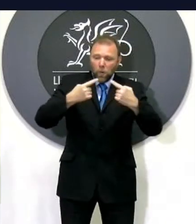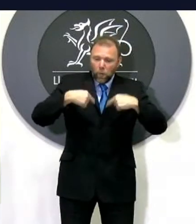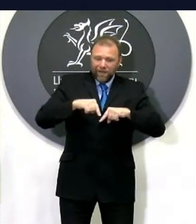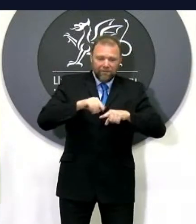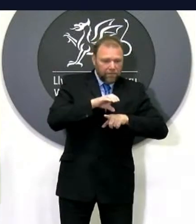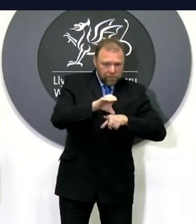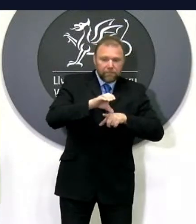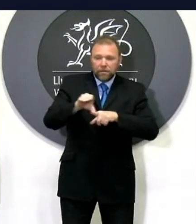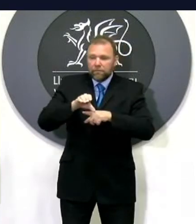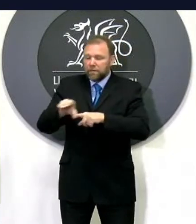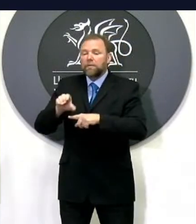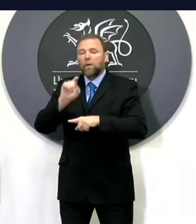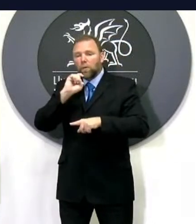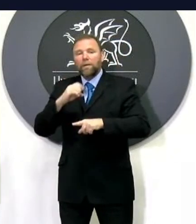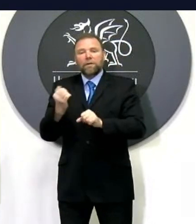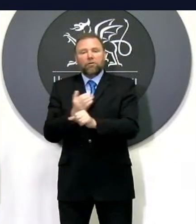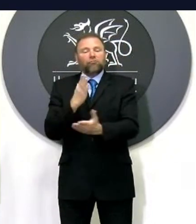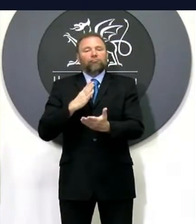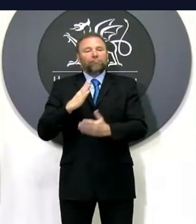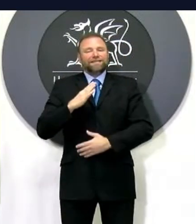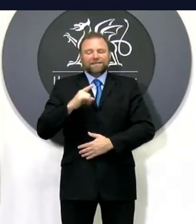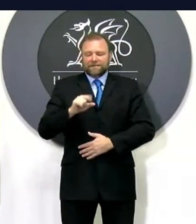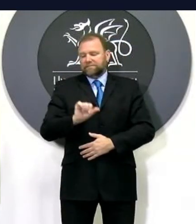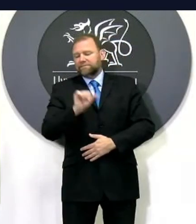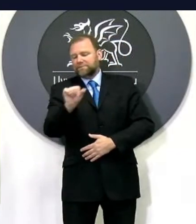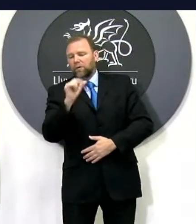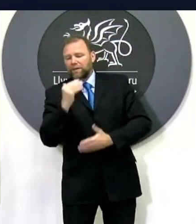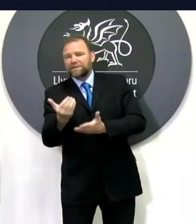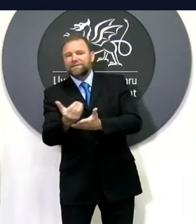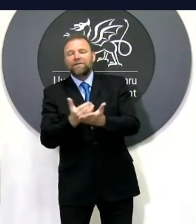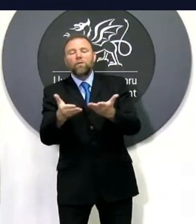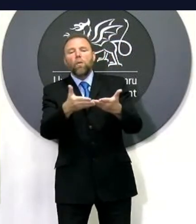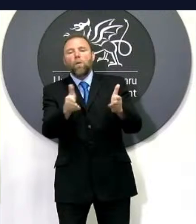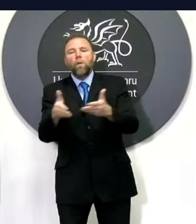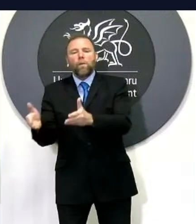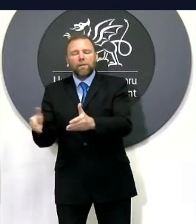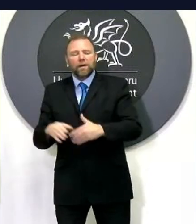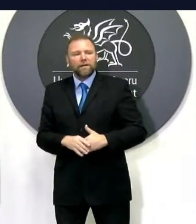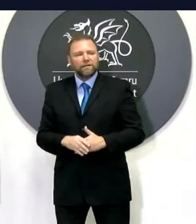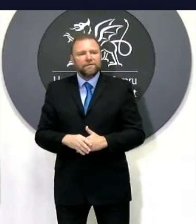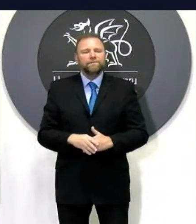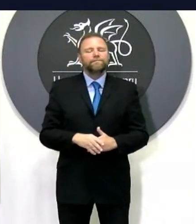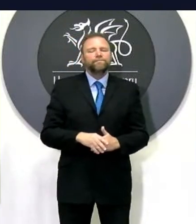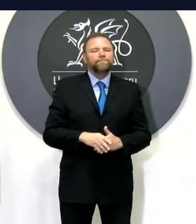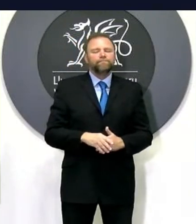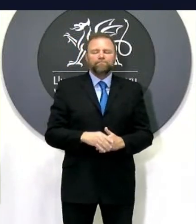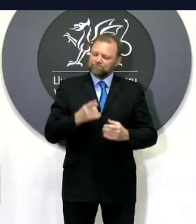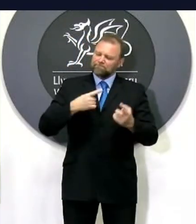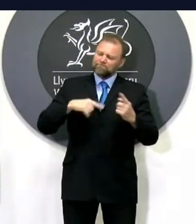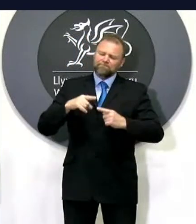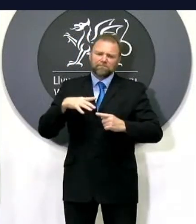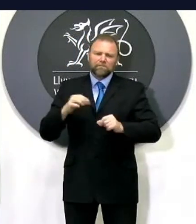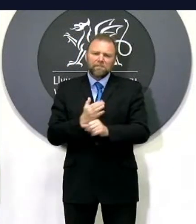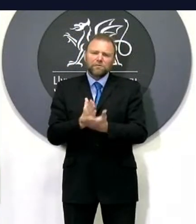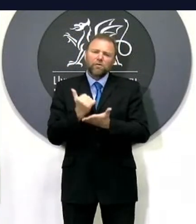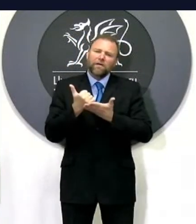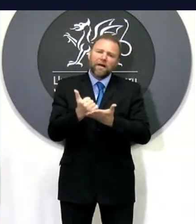mis Ebrill a bydd penderfyniadau dechrau mis Mai i cario ymlaen i helpu nhw yn y